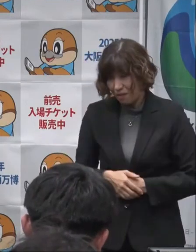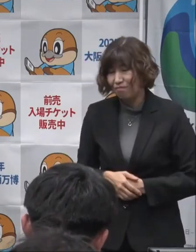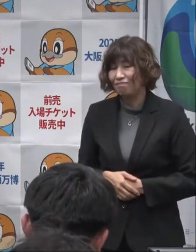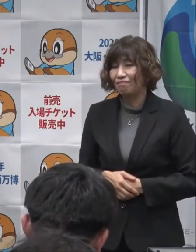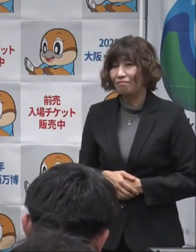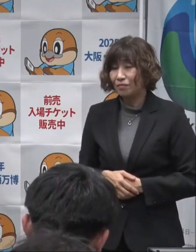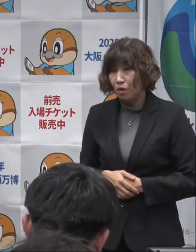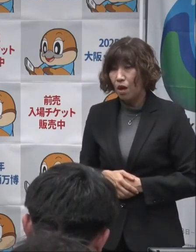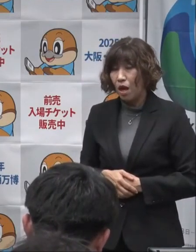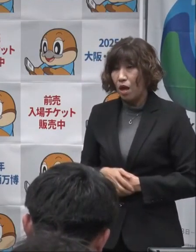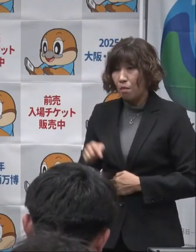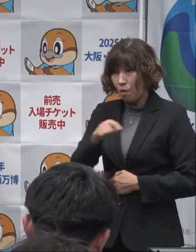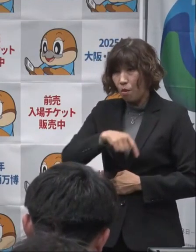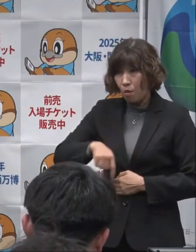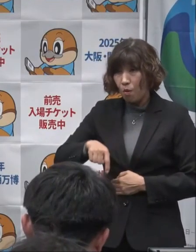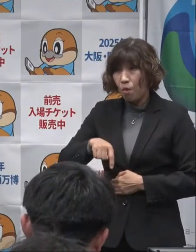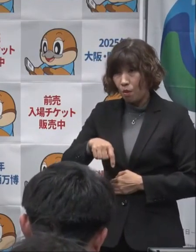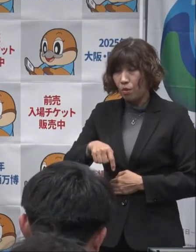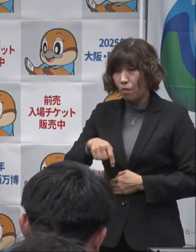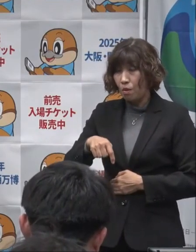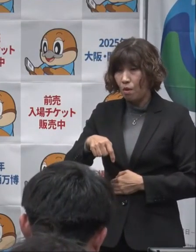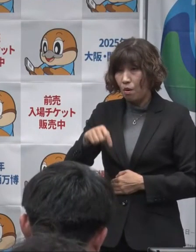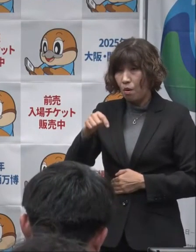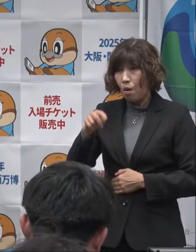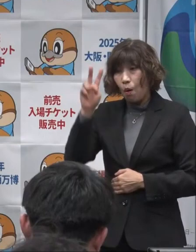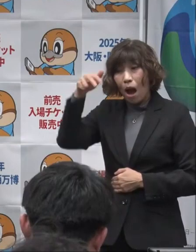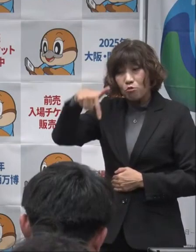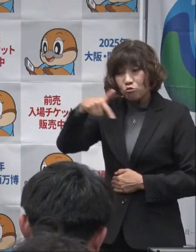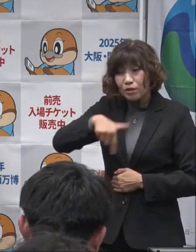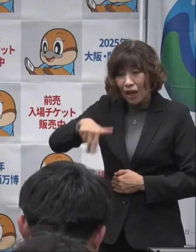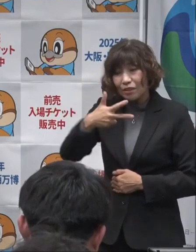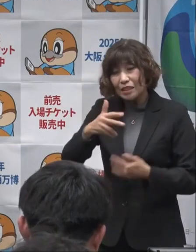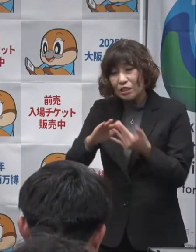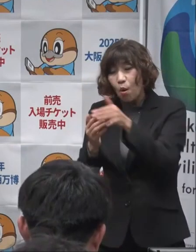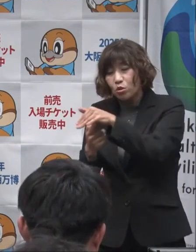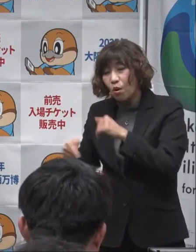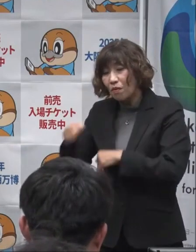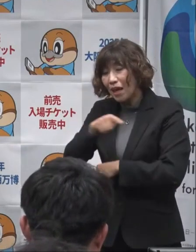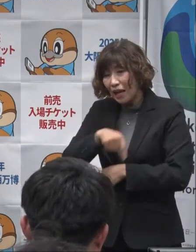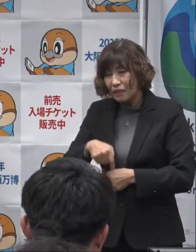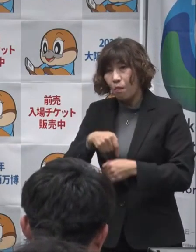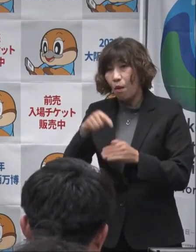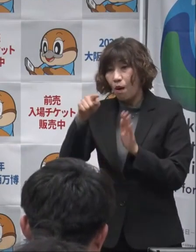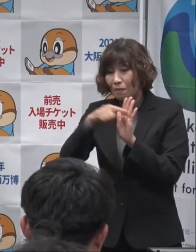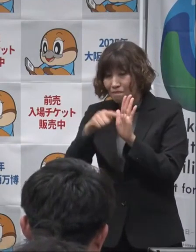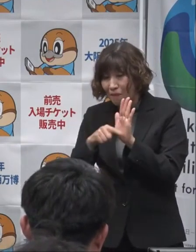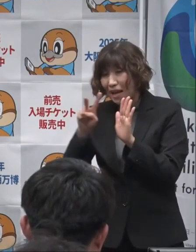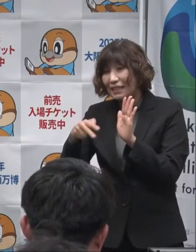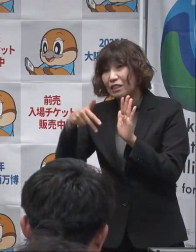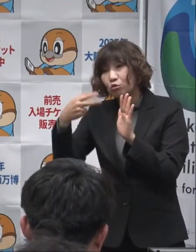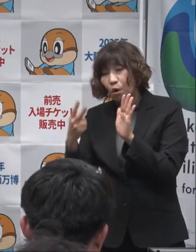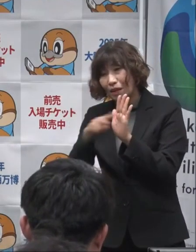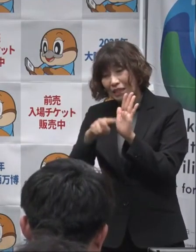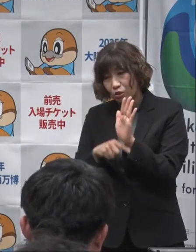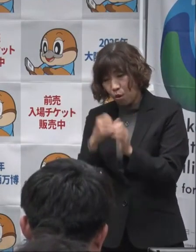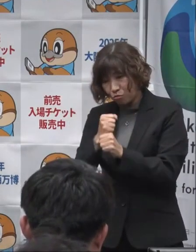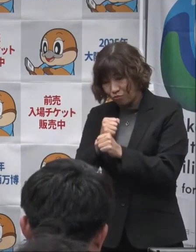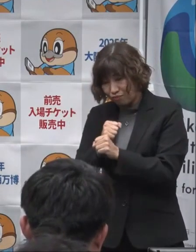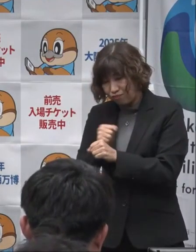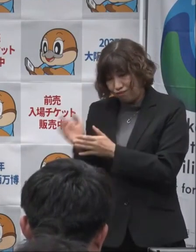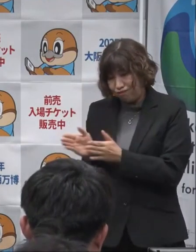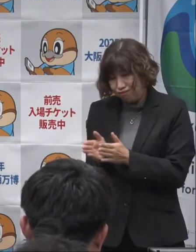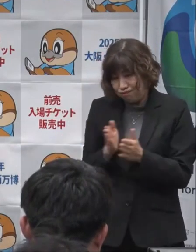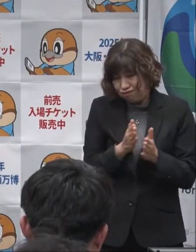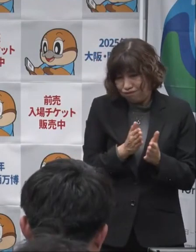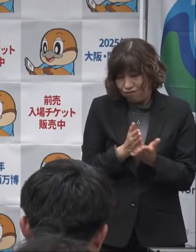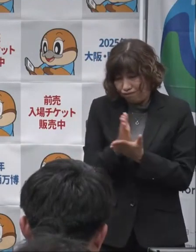内の市町村の中にもリストをお願いをしてですね、そこで現地のニーズに合った支援物資を今送っているという状況です。まあ、例え